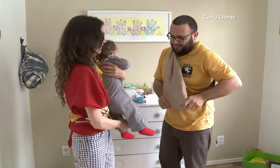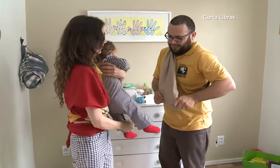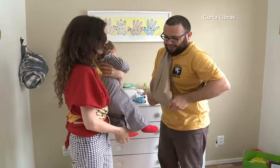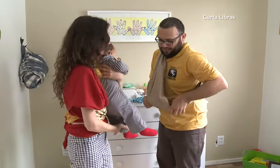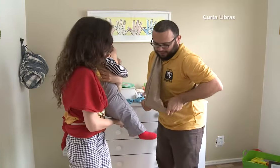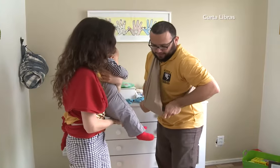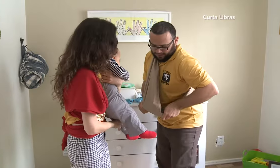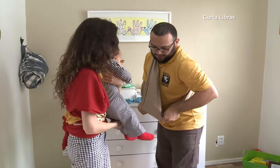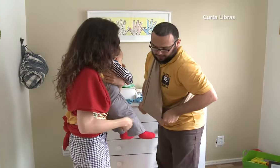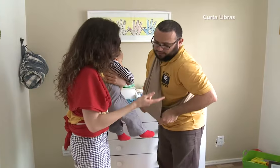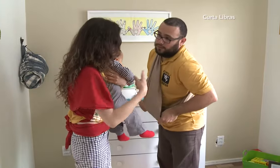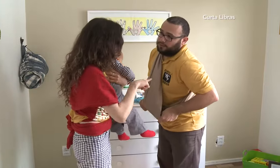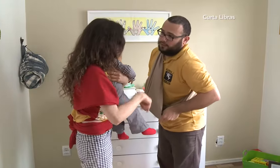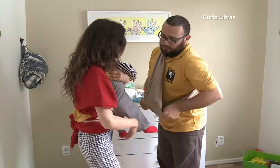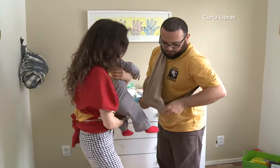Nesse, ela fica sentada.